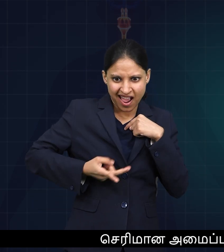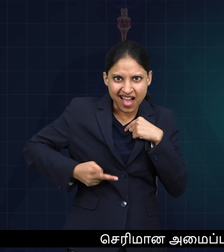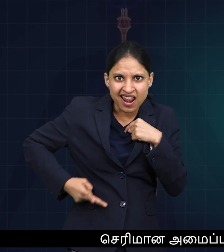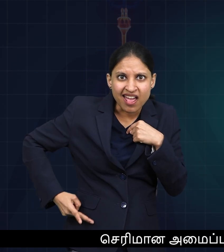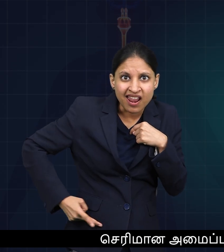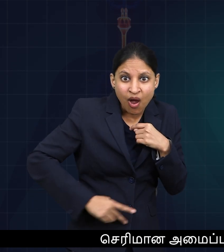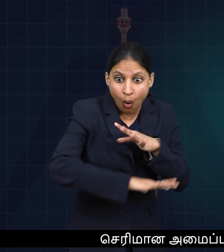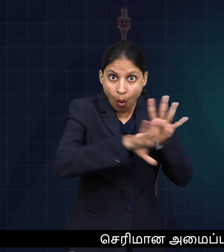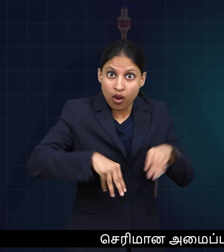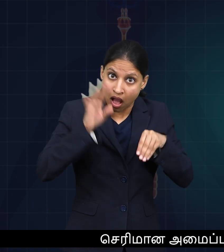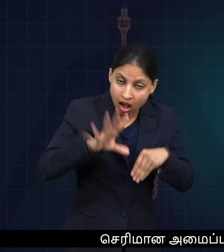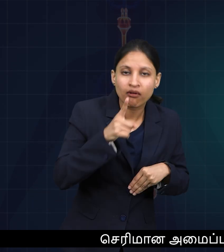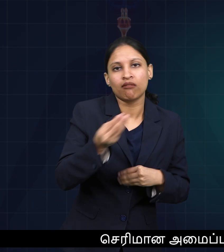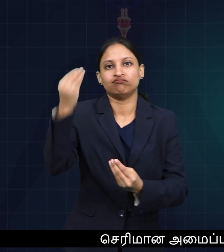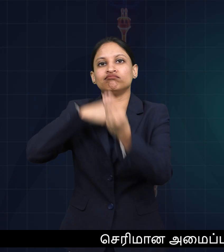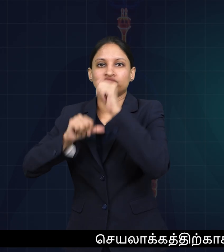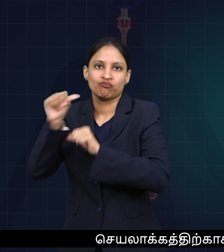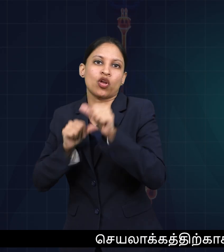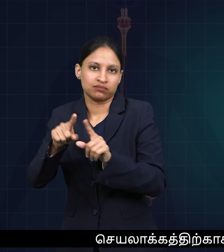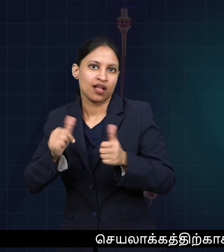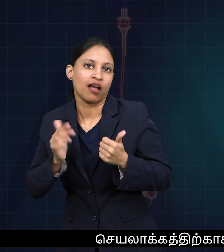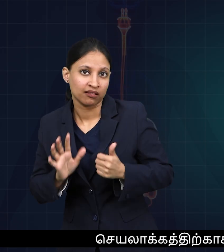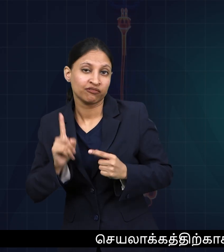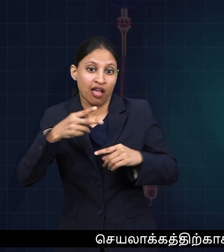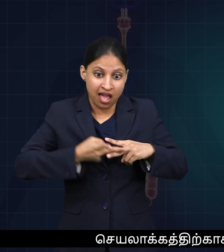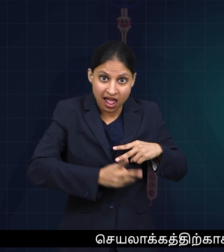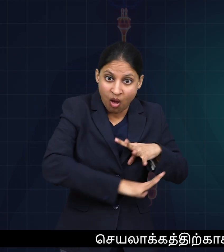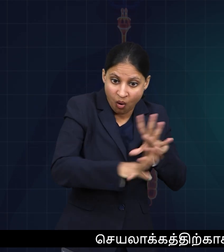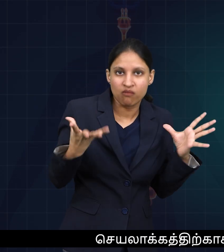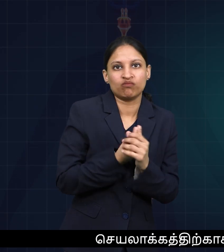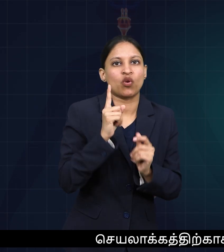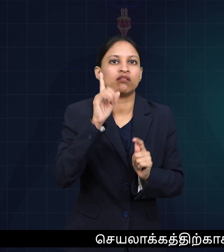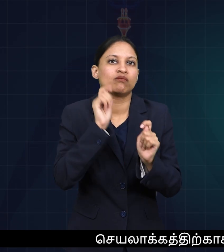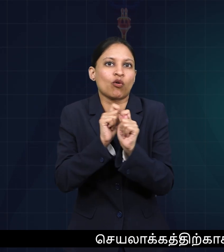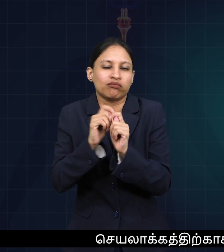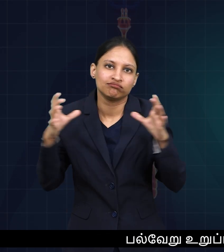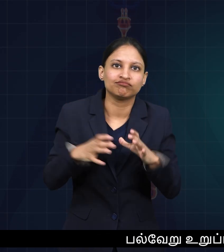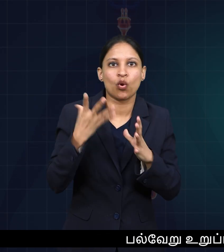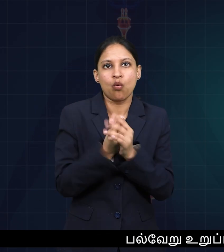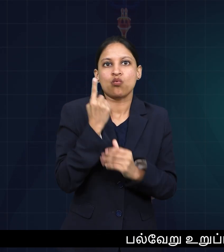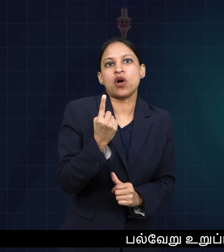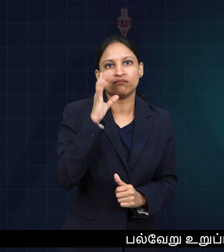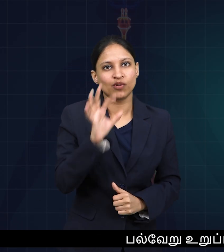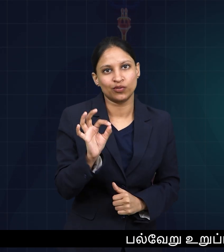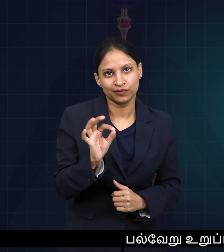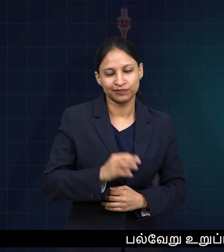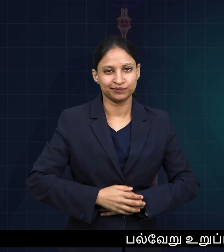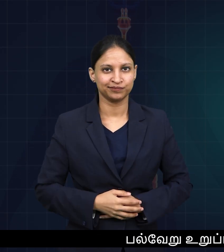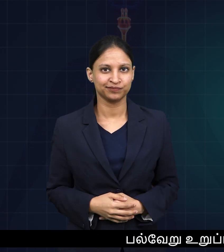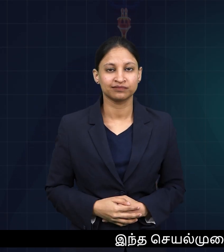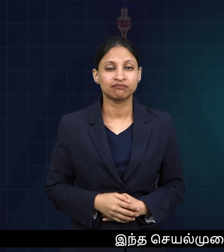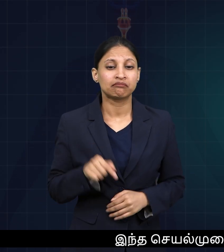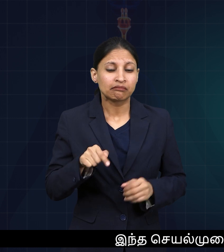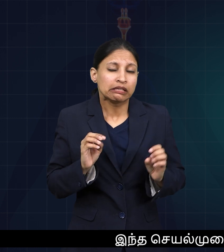செரிமான அமைப்பு உணவு செரிமானம் மற்றும் செயலாக்கத்திற்காக ஒன்றிணைந்து செயல்படும் பல்வேறு உறுப்புகளை